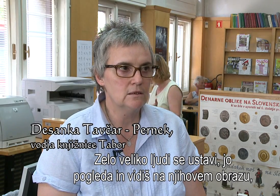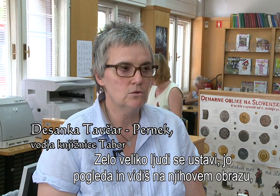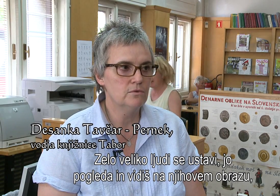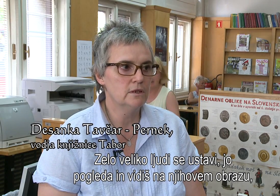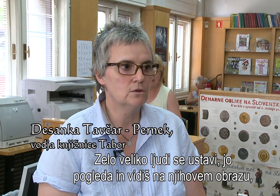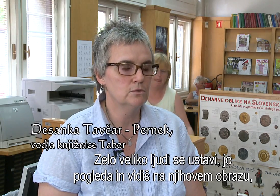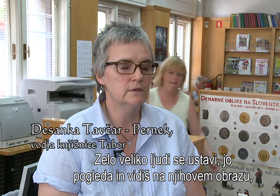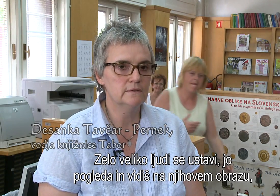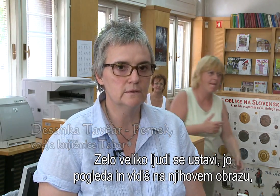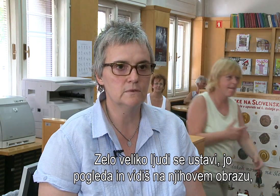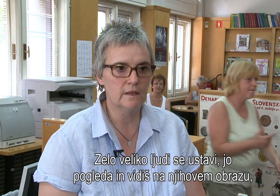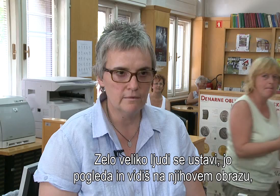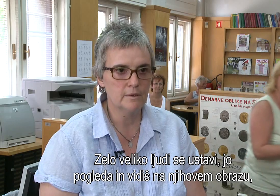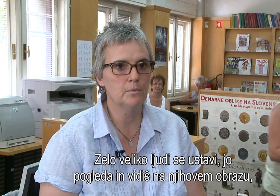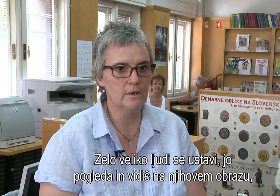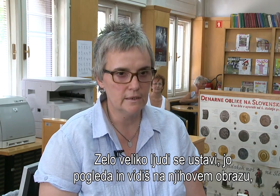Zelo veliko ljudi se ustavi, pogleda